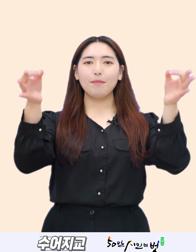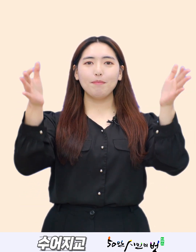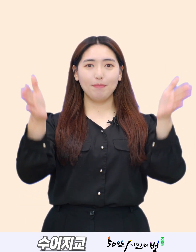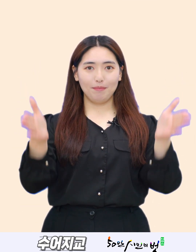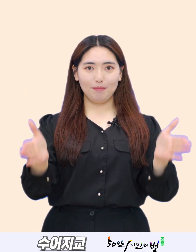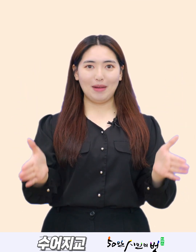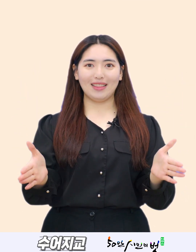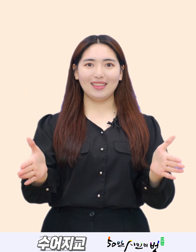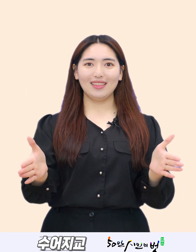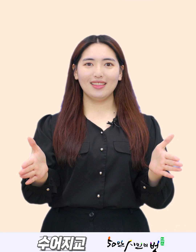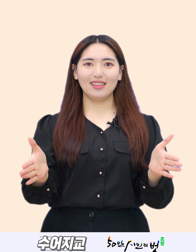오랜만.